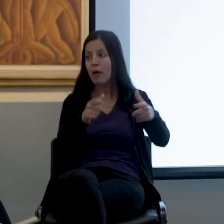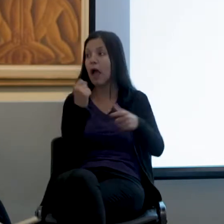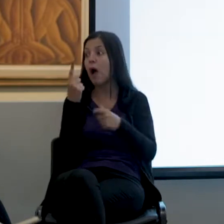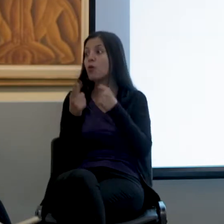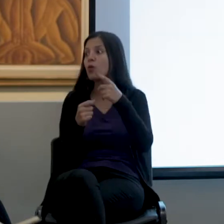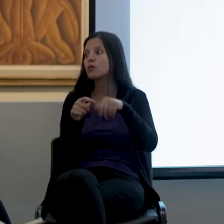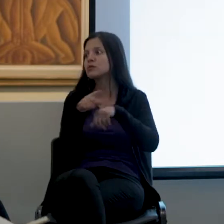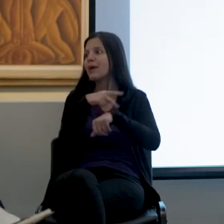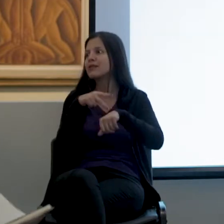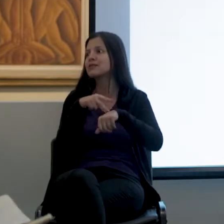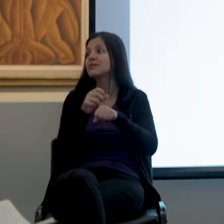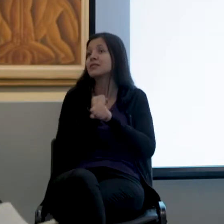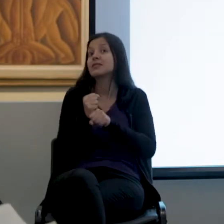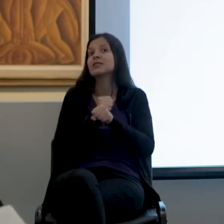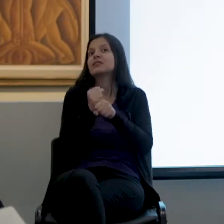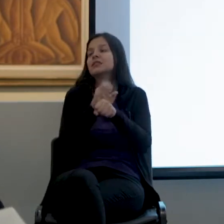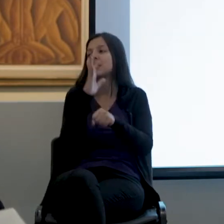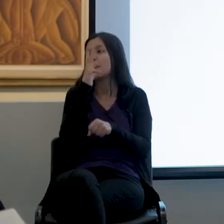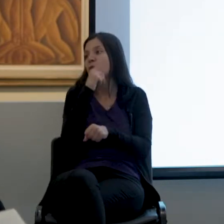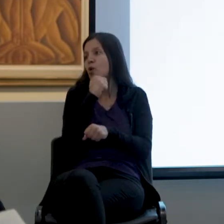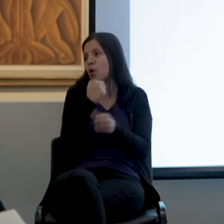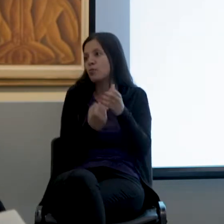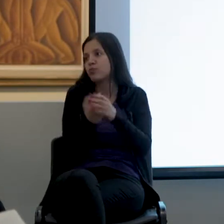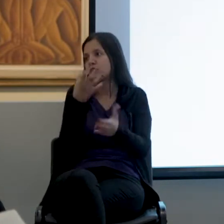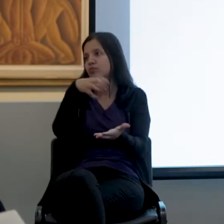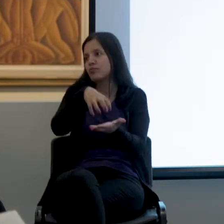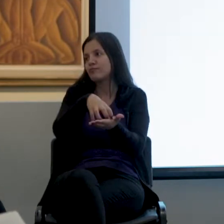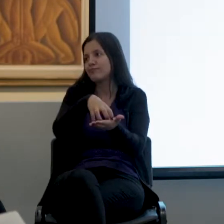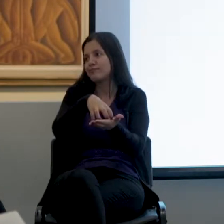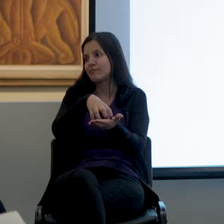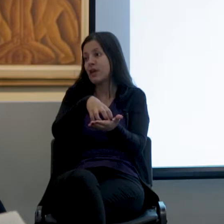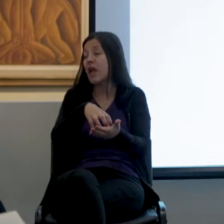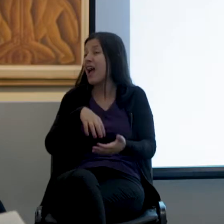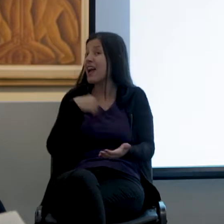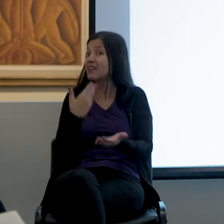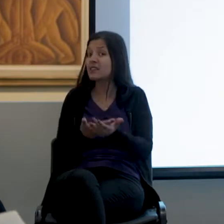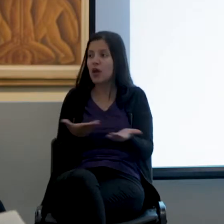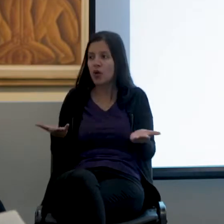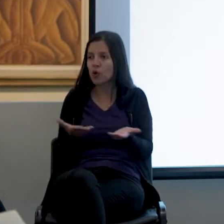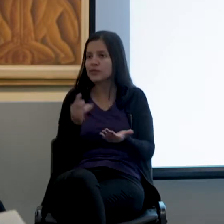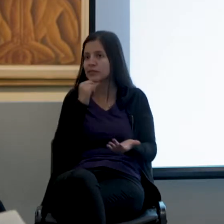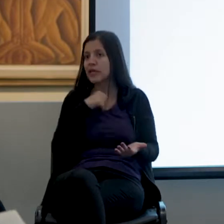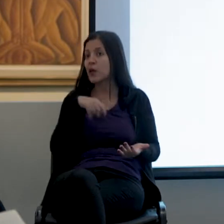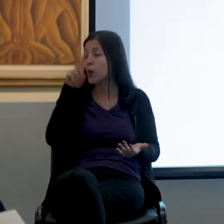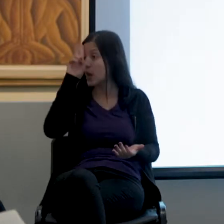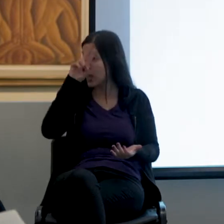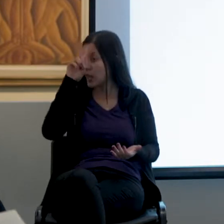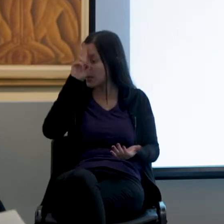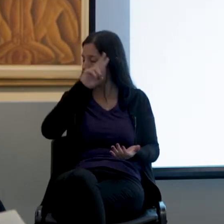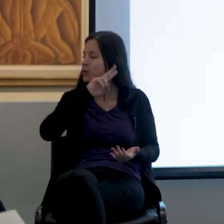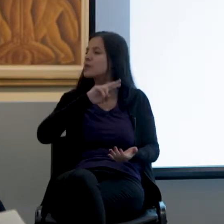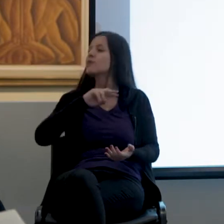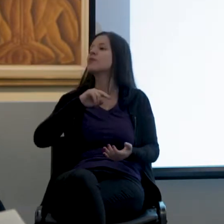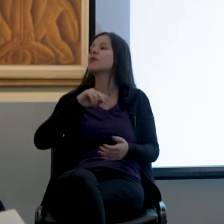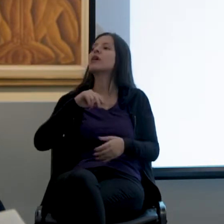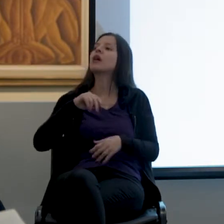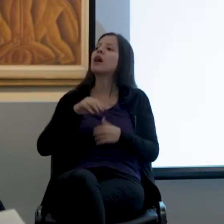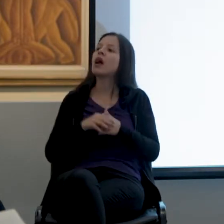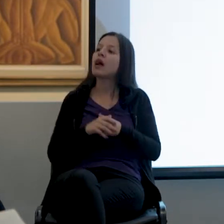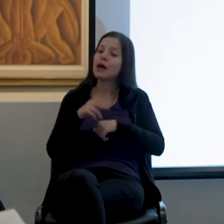para acontecer. Eu não sei quanto a vocês, mas sempre, até hoje, cada vez que eu lembro que, como